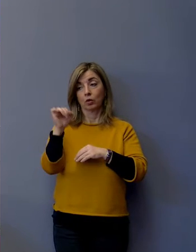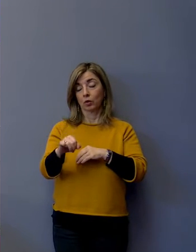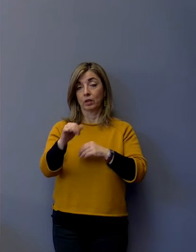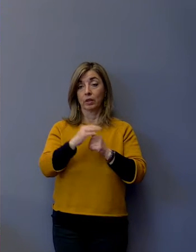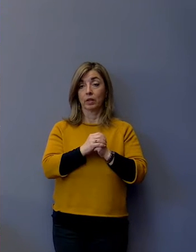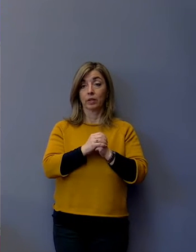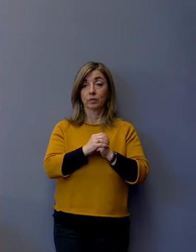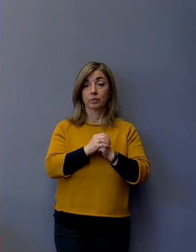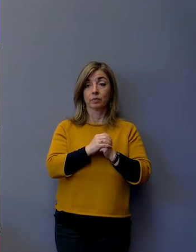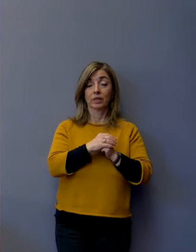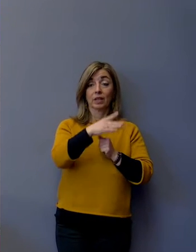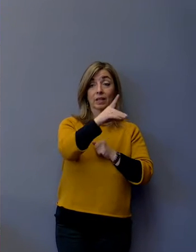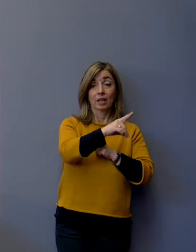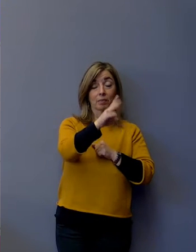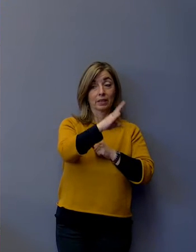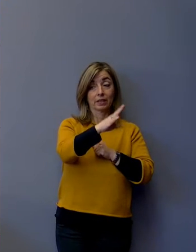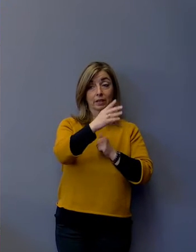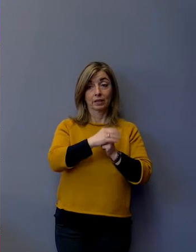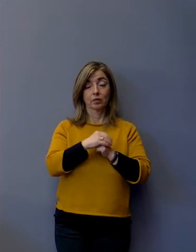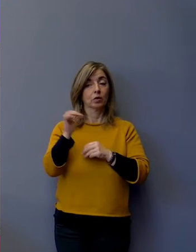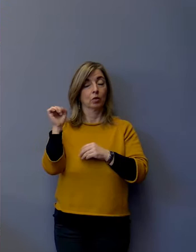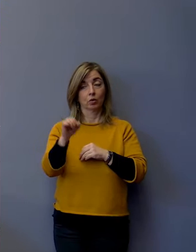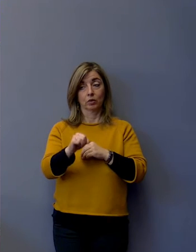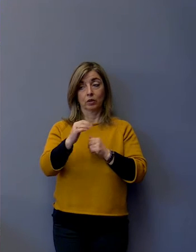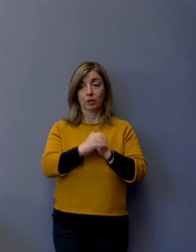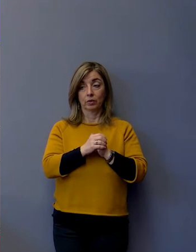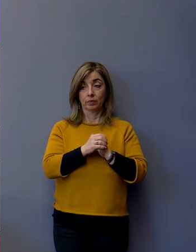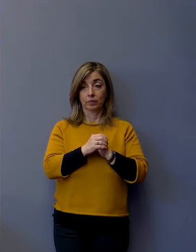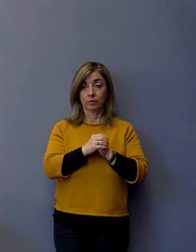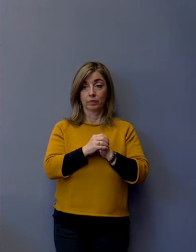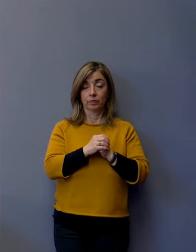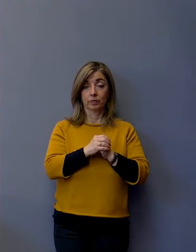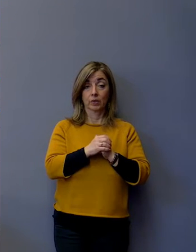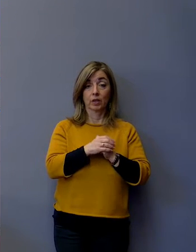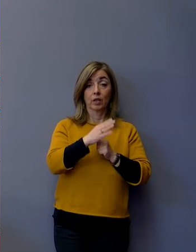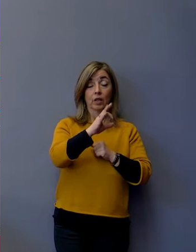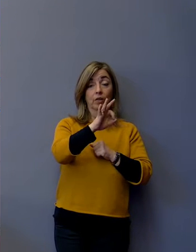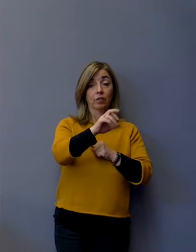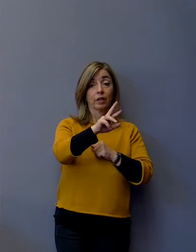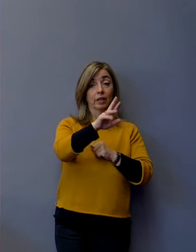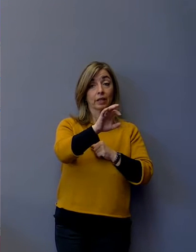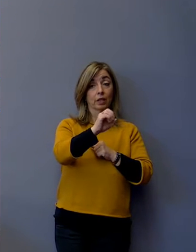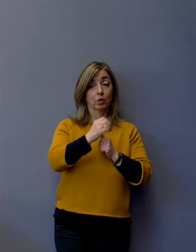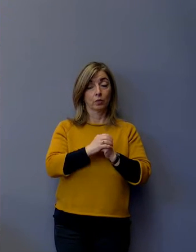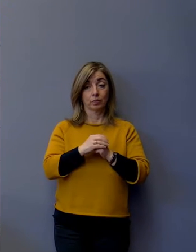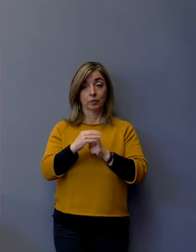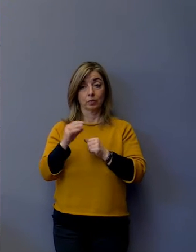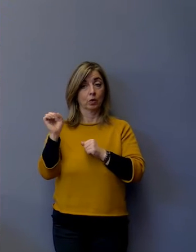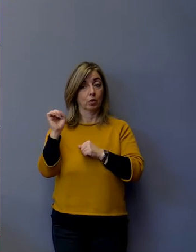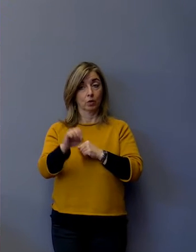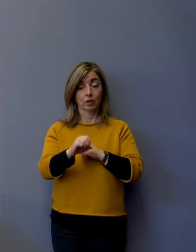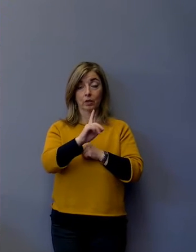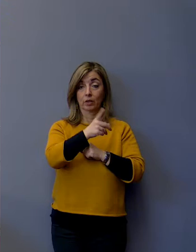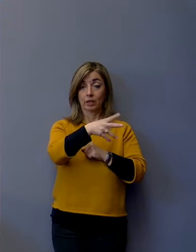consigliere de benedictis contrario consigliere ferrero contrario consigliere